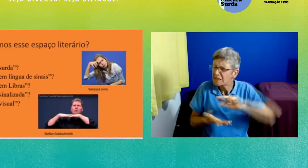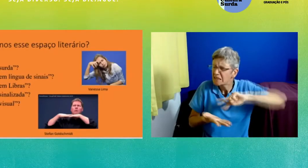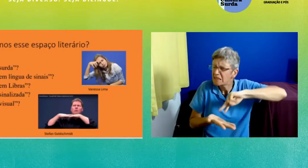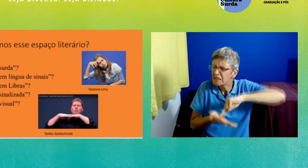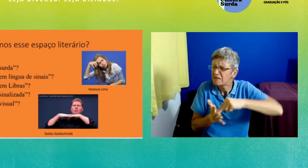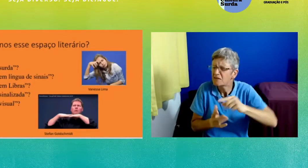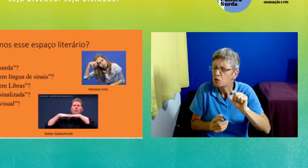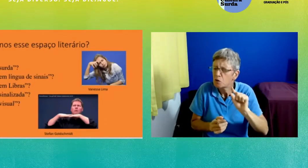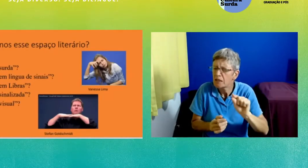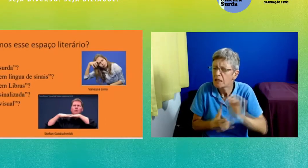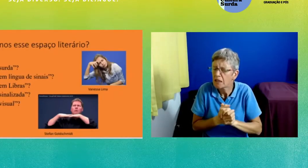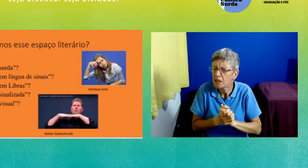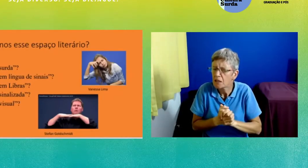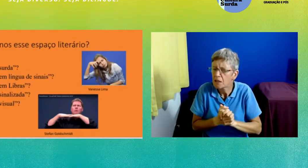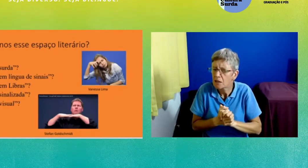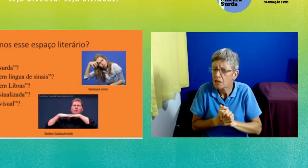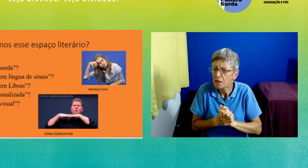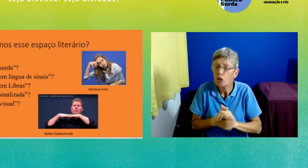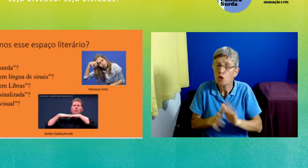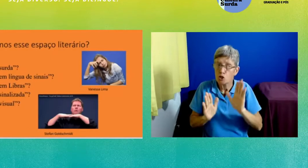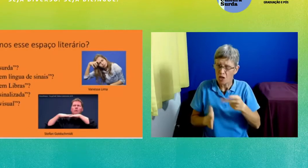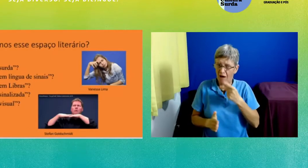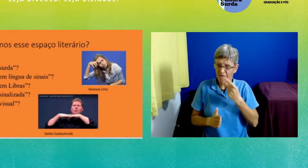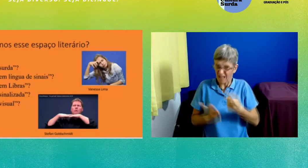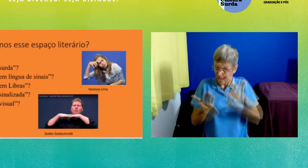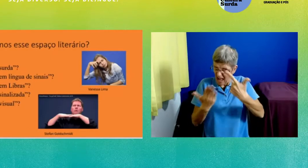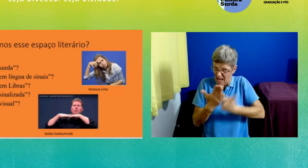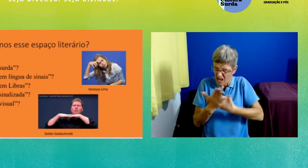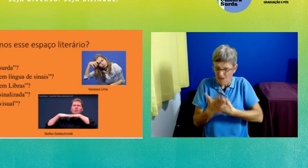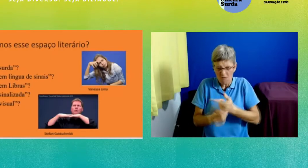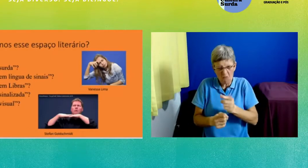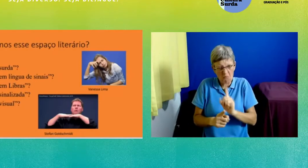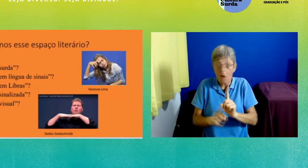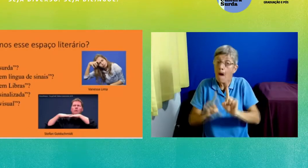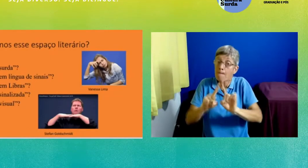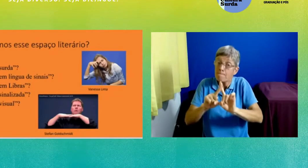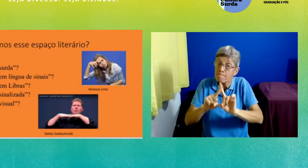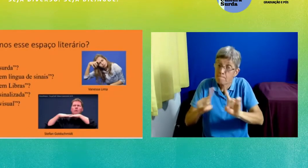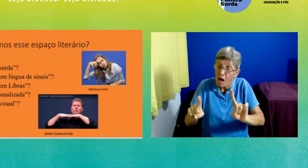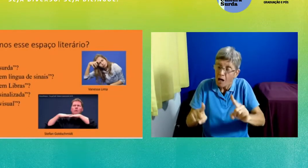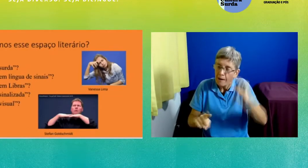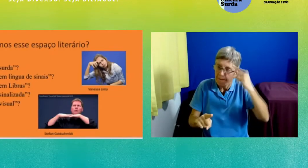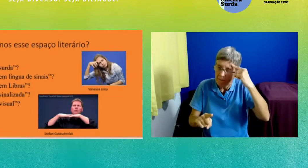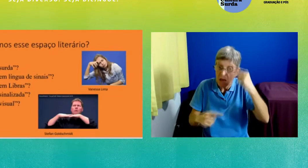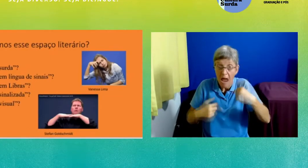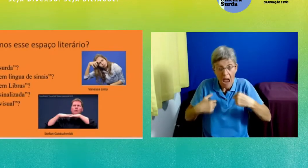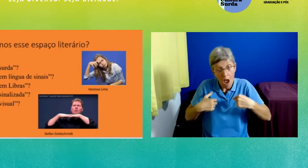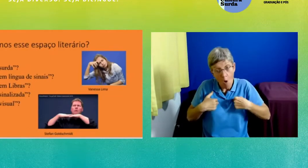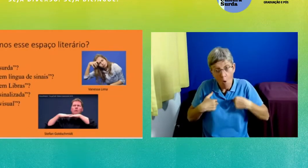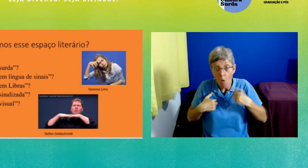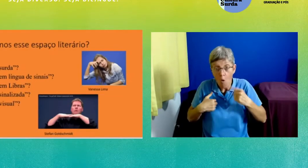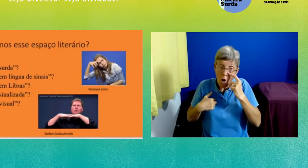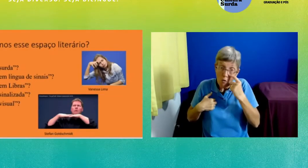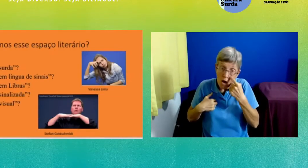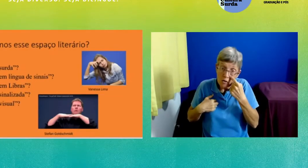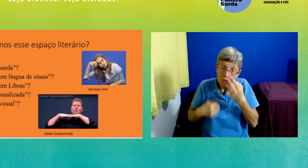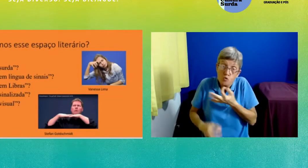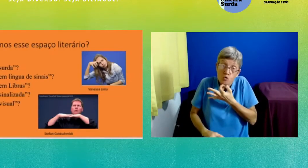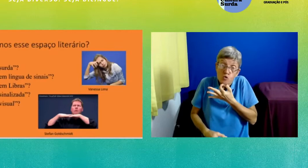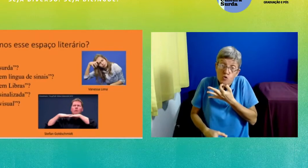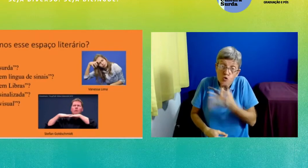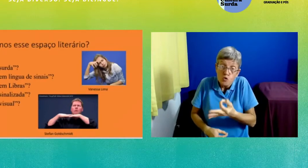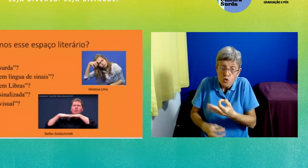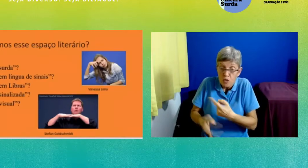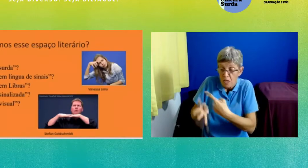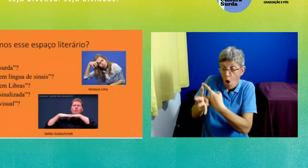A literatura surda significa o que ela realmente significa? Eu já expliquei. Ela não é está